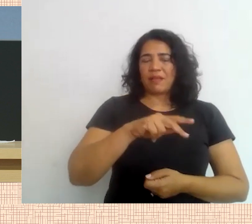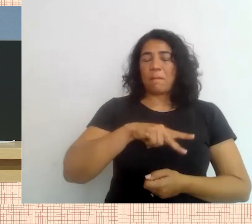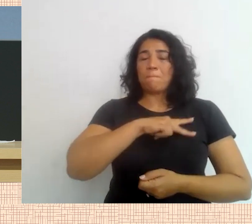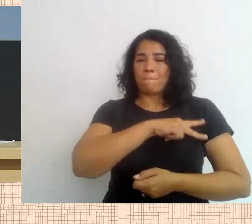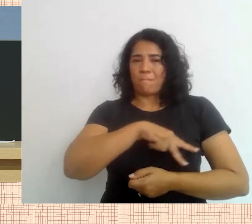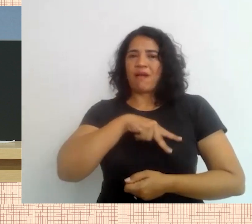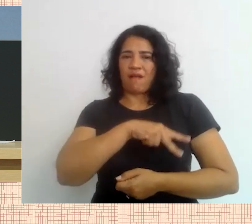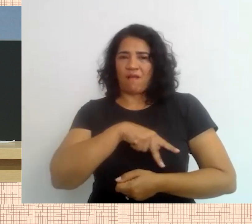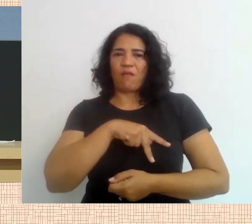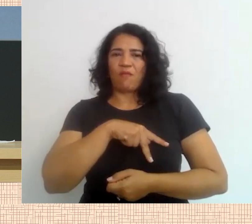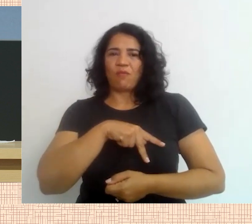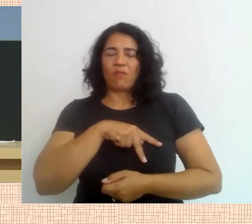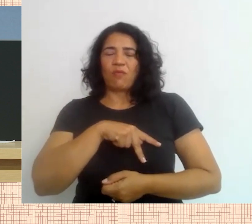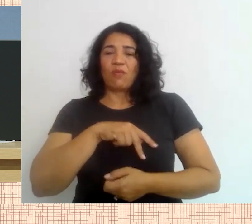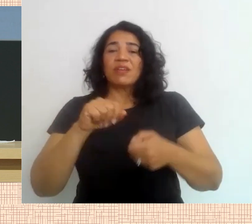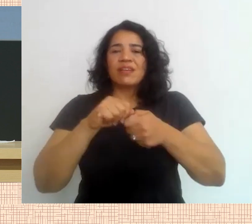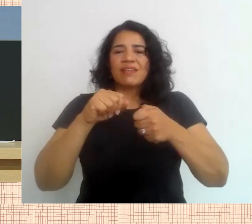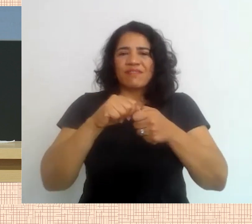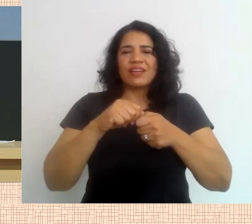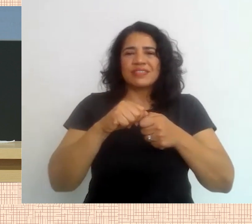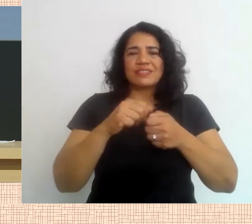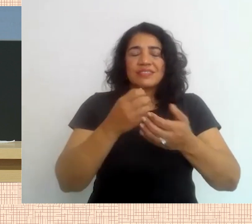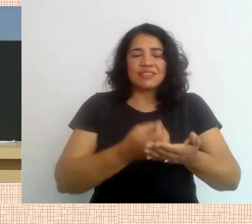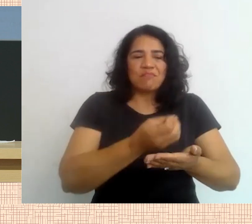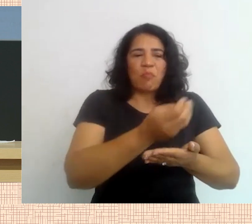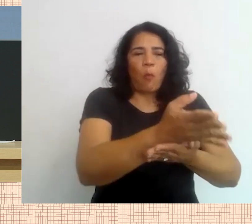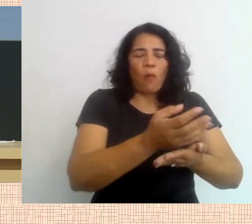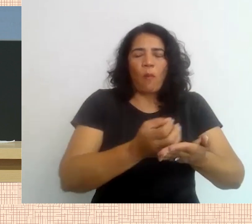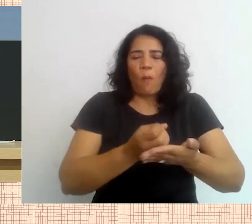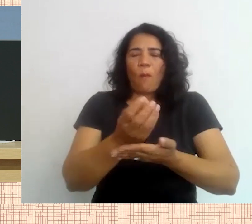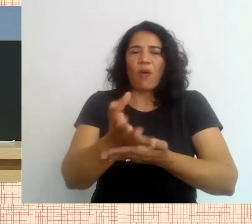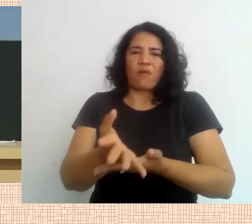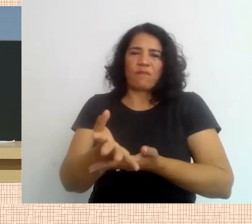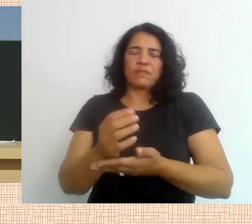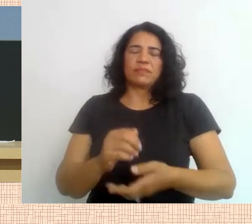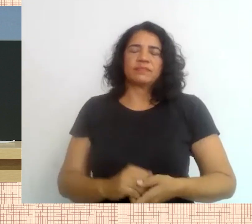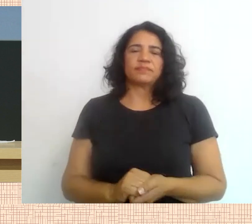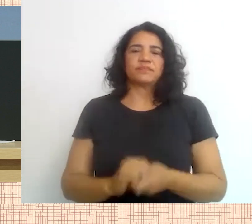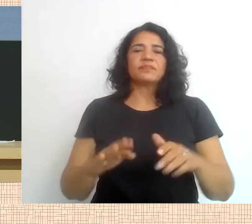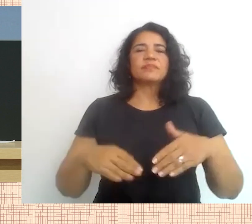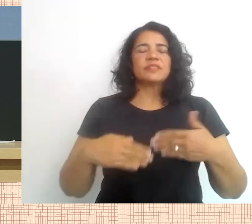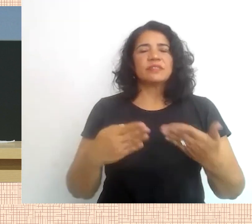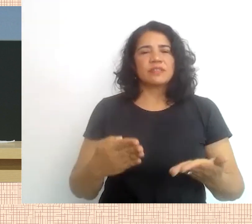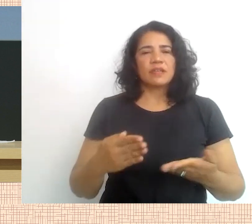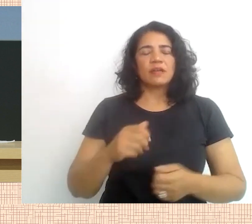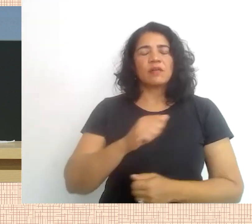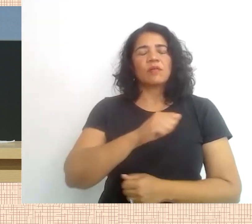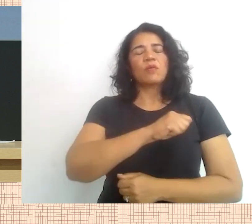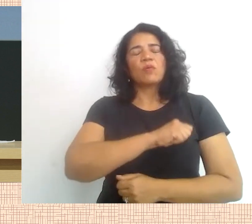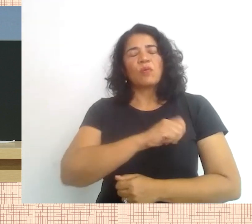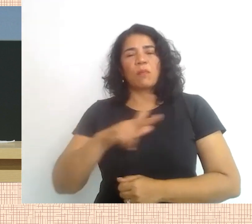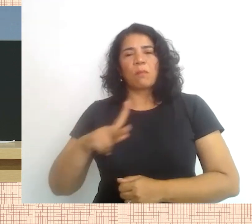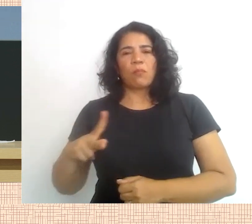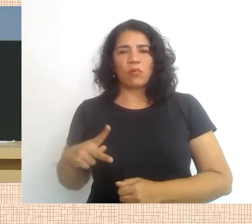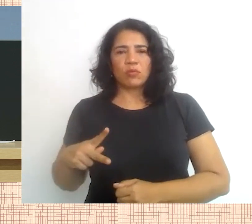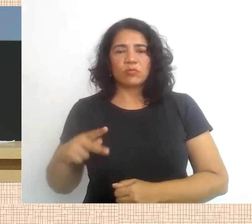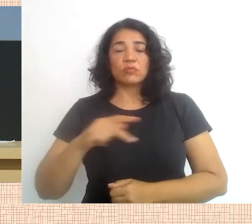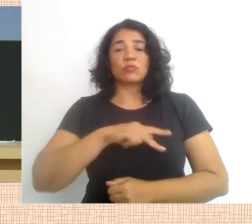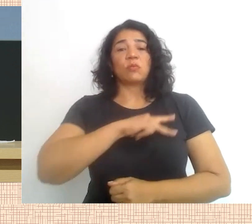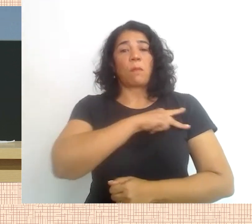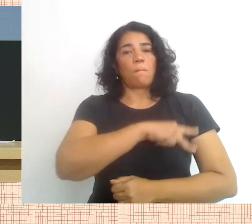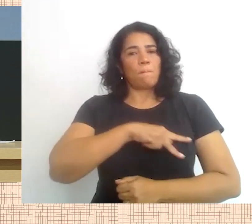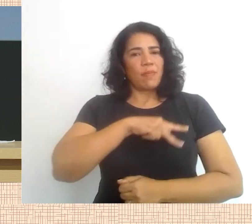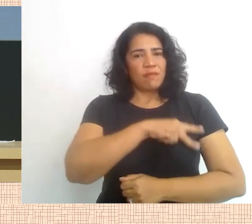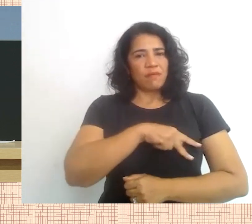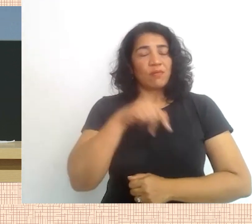né, da parte de Cristo Jesus. Ele foi enviado de Cristo Jesus, não é isso? Por vontade